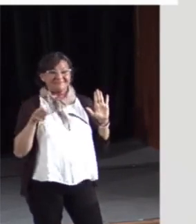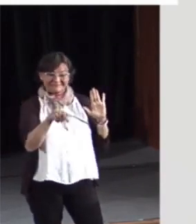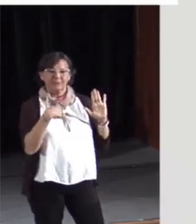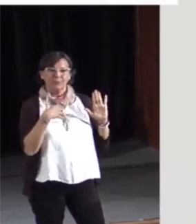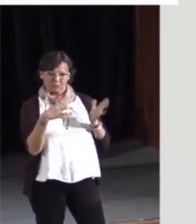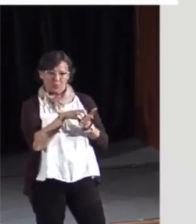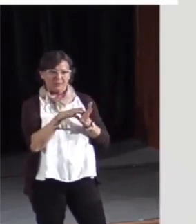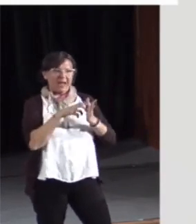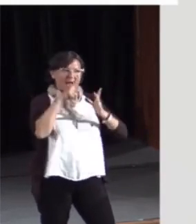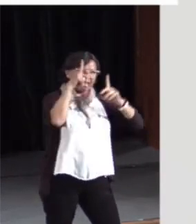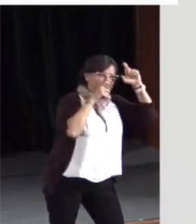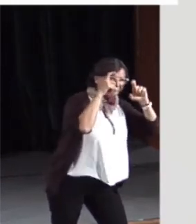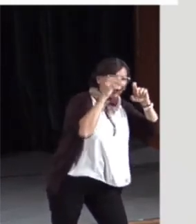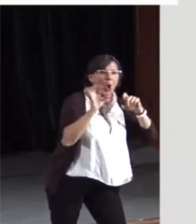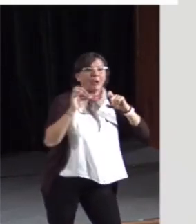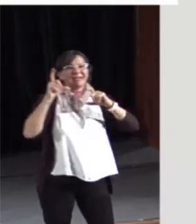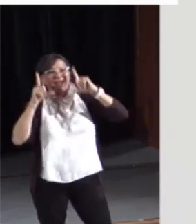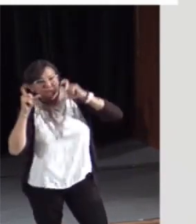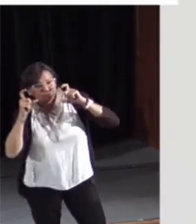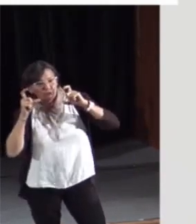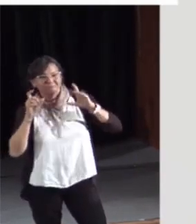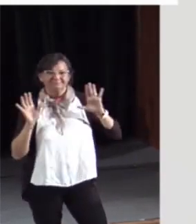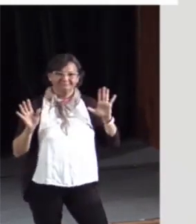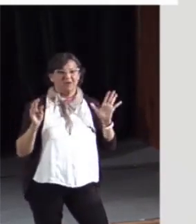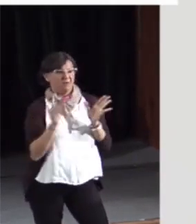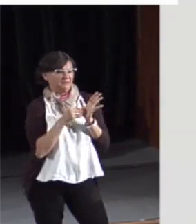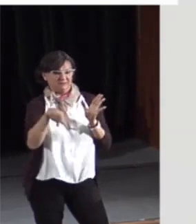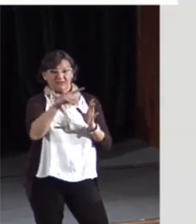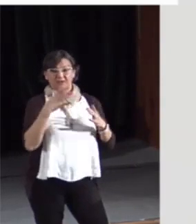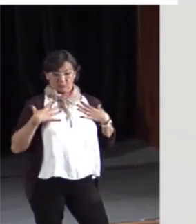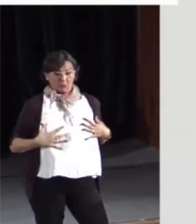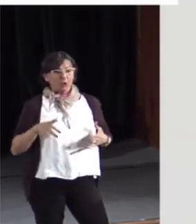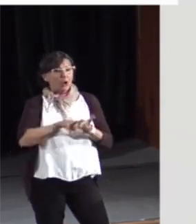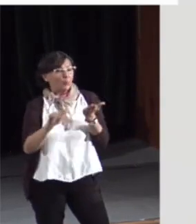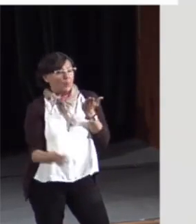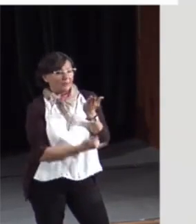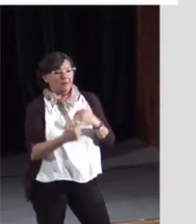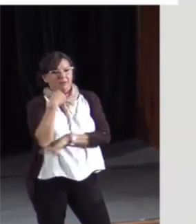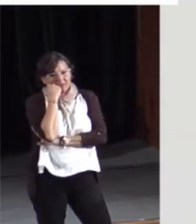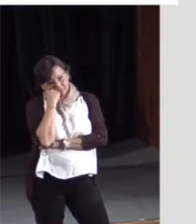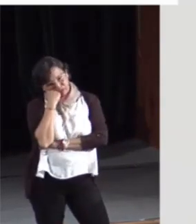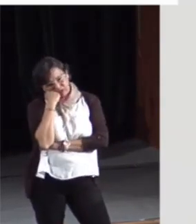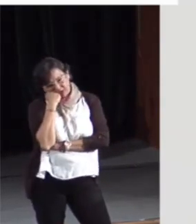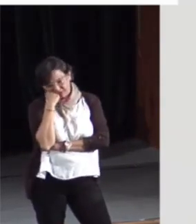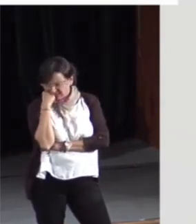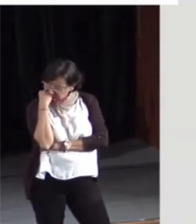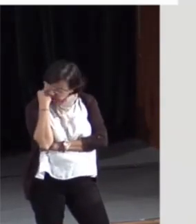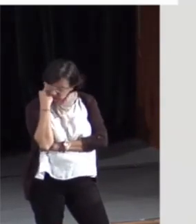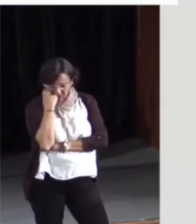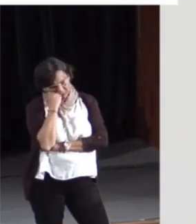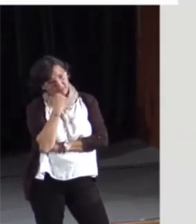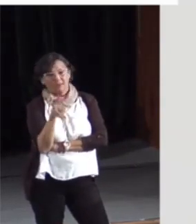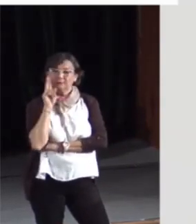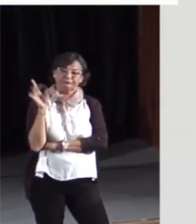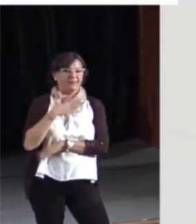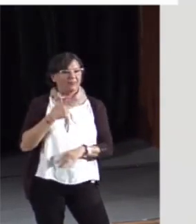de vacaciones. Con el comportamiento sí nos entraba duda para saber si era una expresión facial